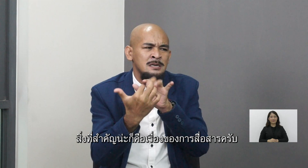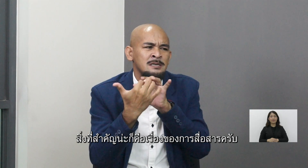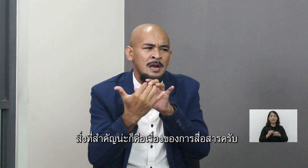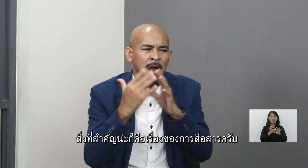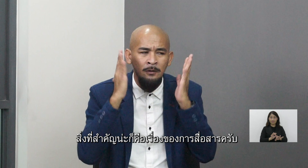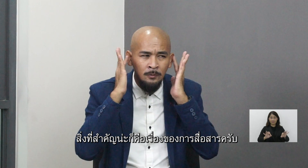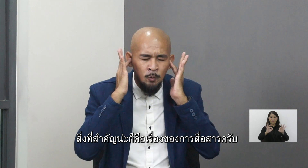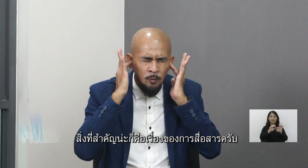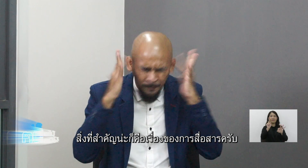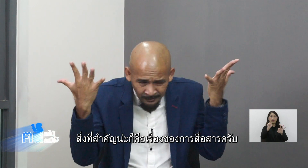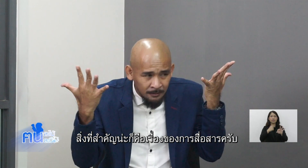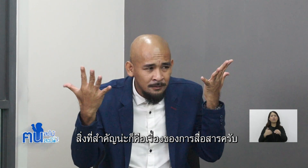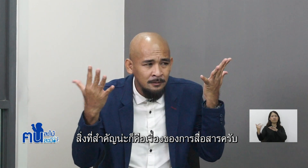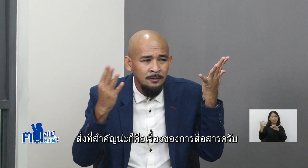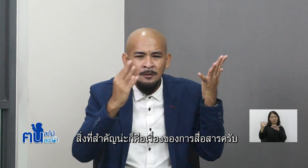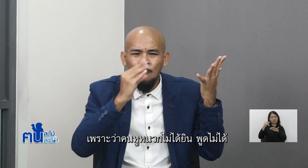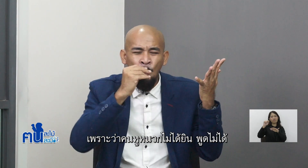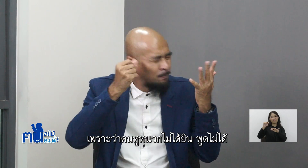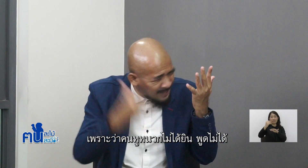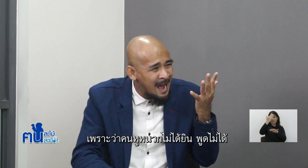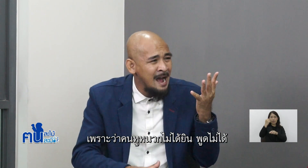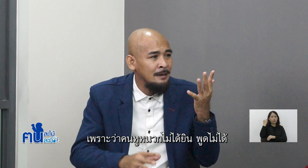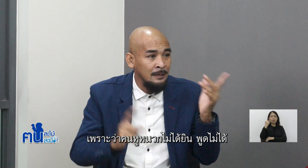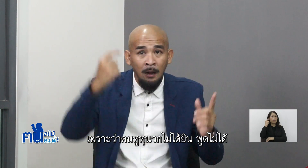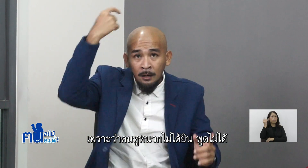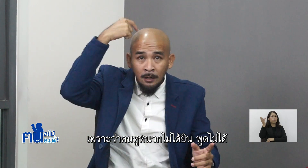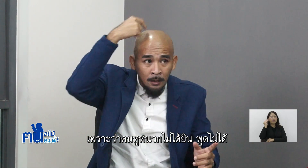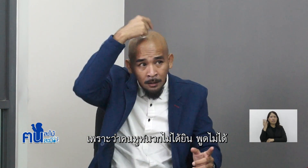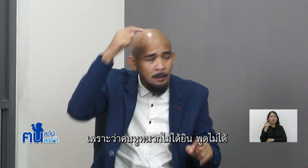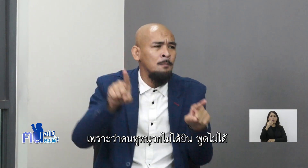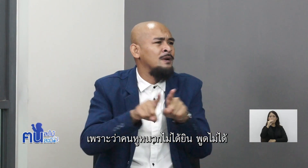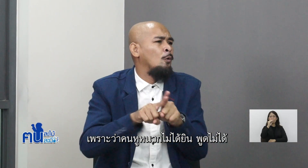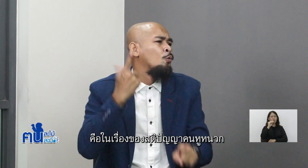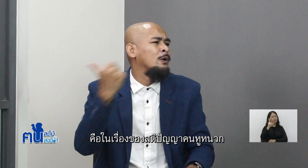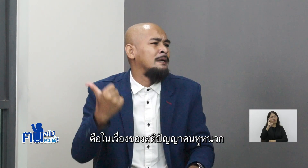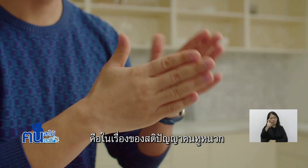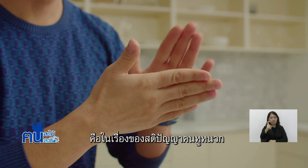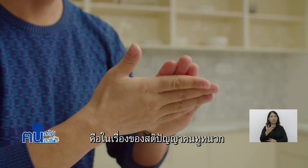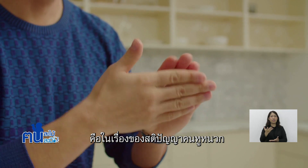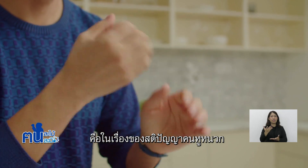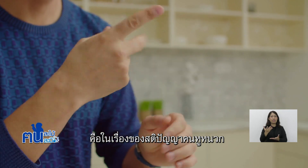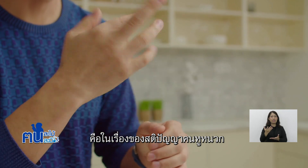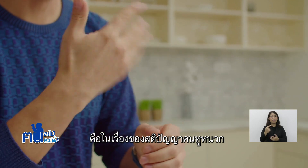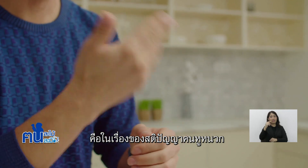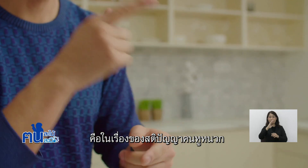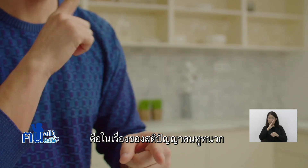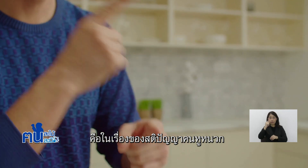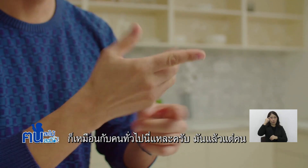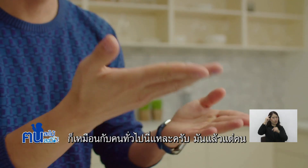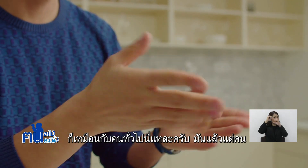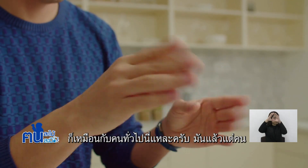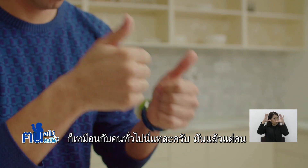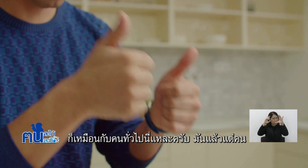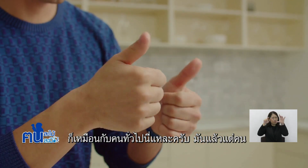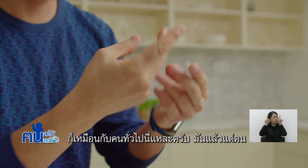สิ่งที่สำคัญก็คือเรื่องของการสื่อสารนี่แหละครับเพราะว่าคนหูหนวกไม่ได้ยินพูดไม่ได้ คือในเรื่องของสติปัญญาอะไรเงี้ยคนหูหนวก